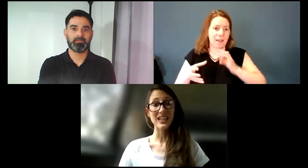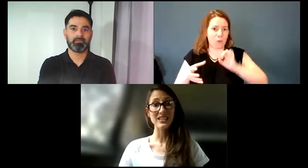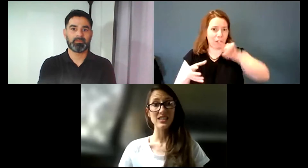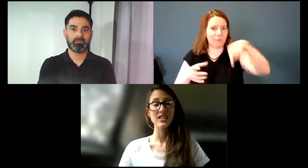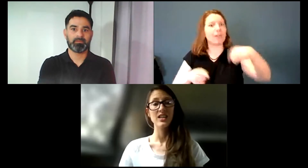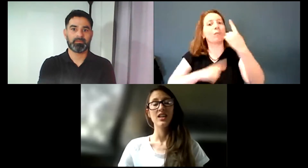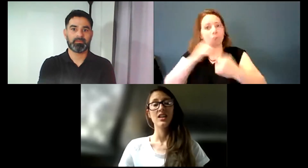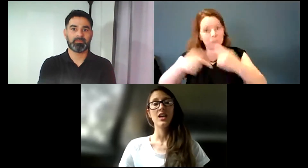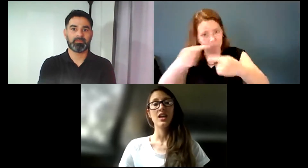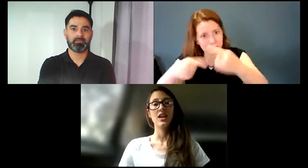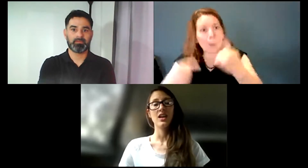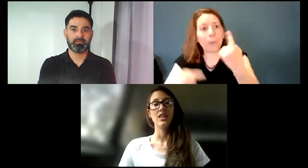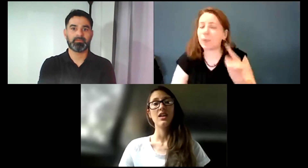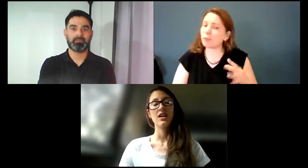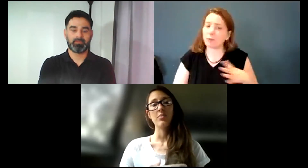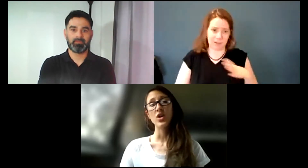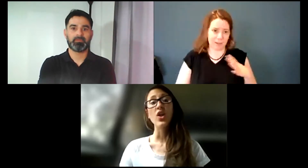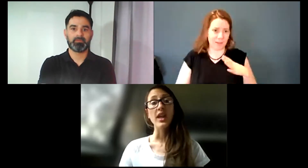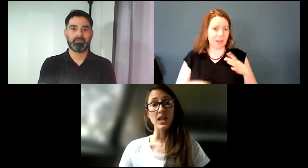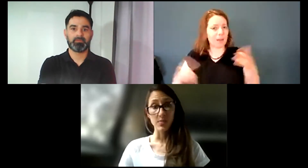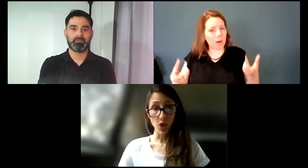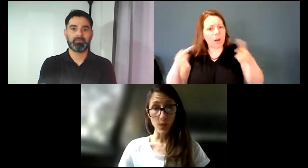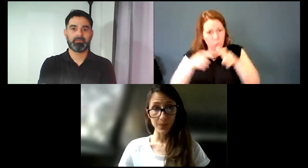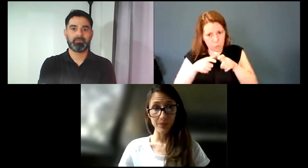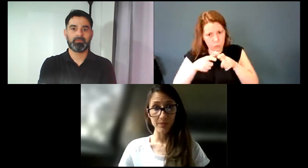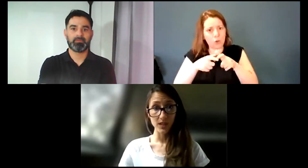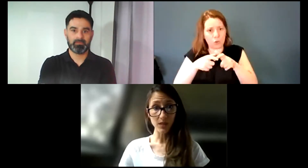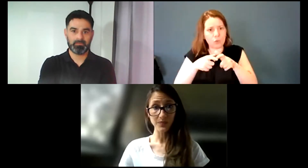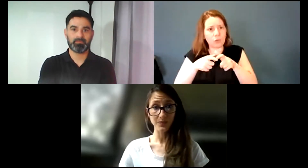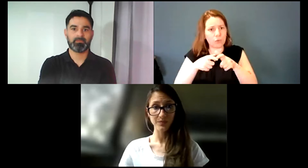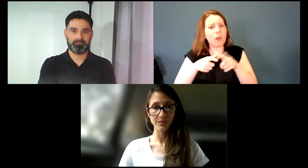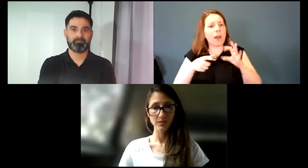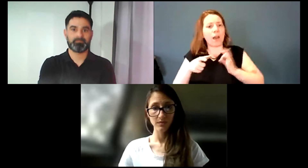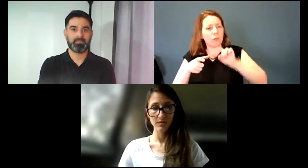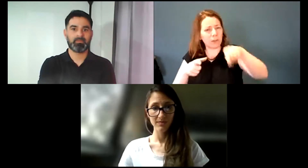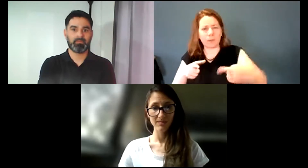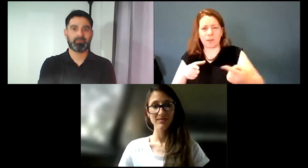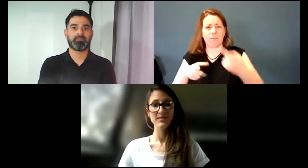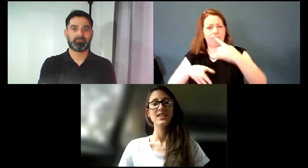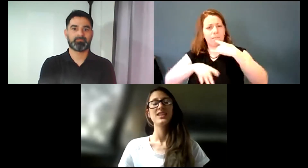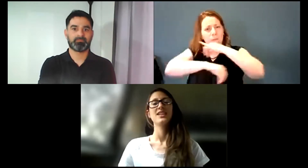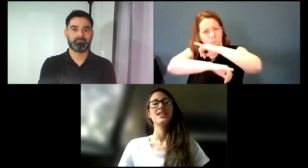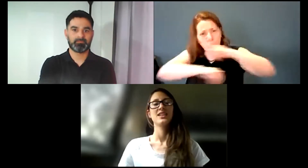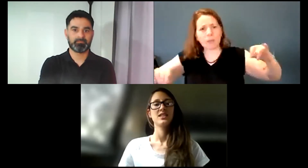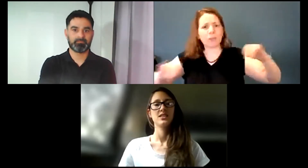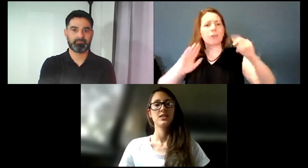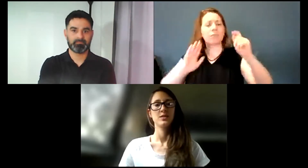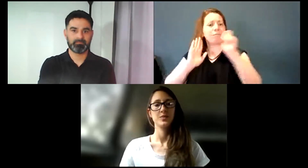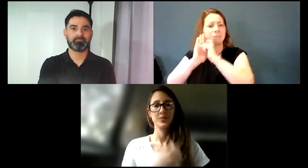exactas de periodos de inscripción. ¿Sí? Bueno. ¿Eso qué sería para